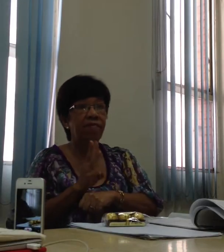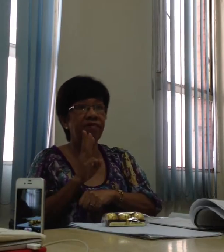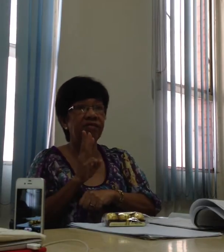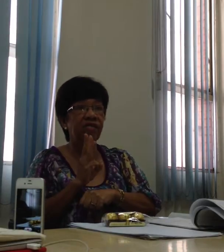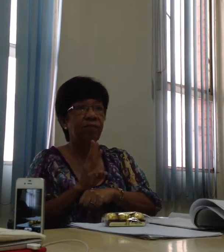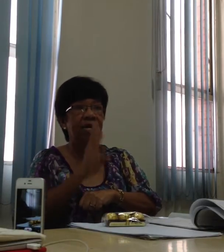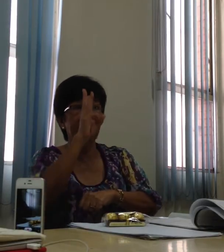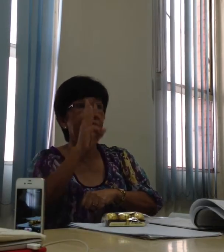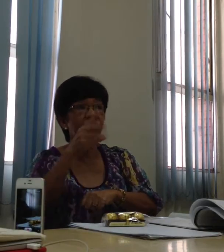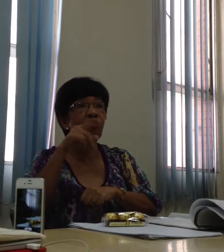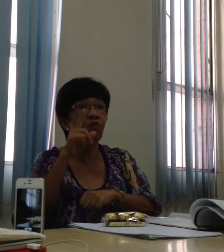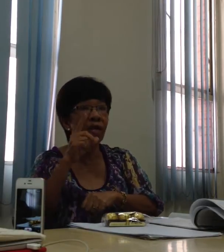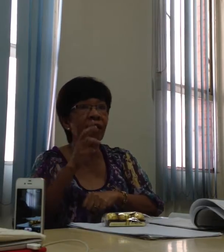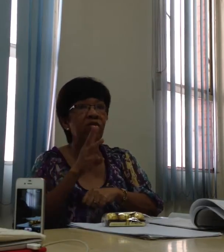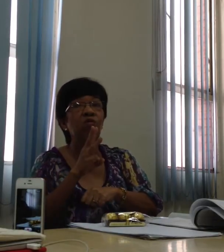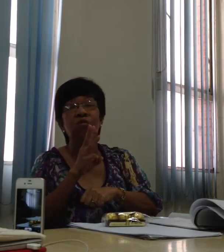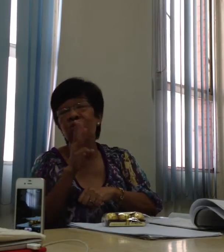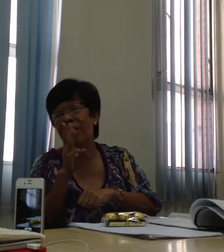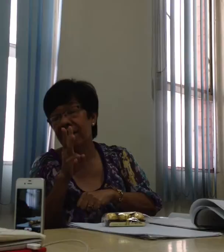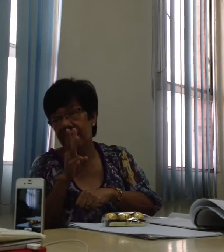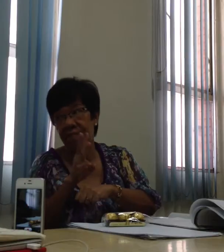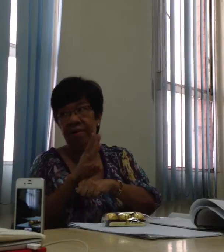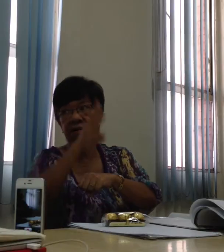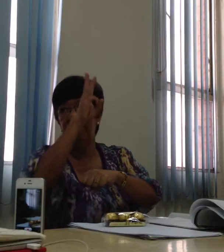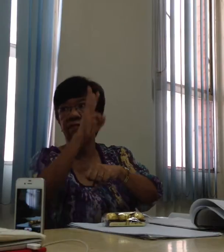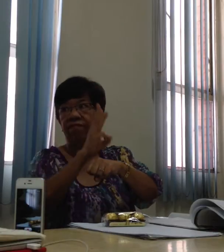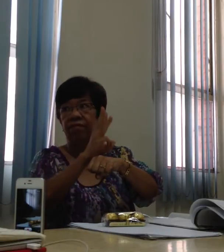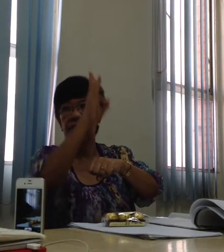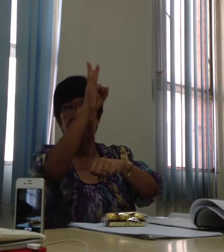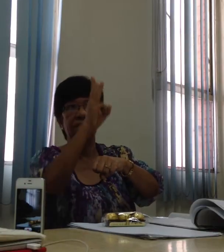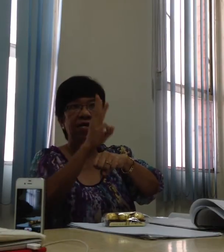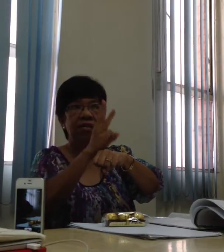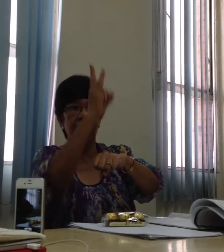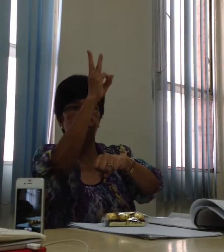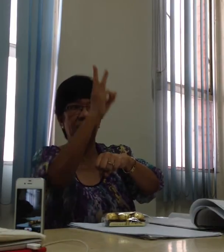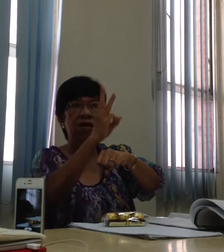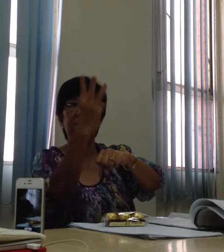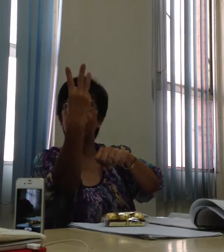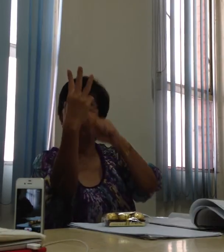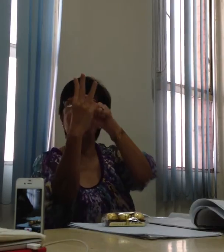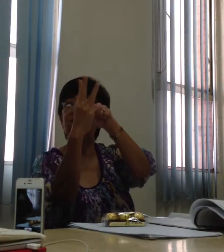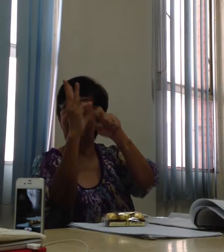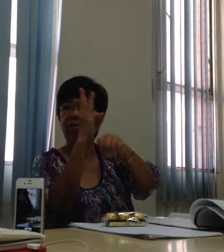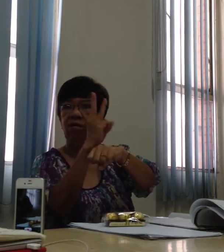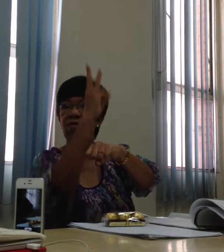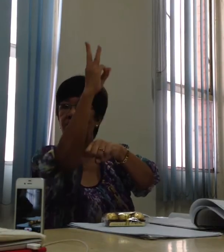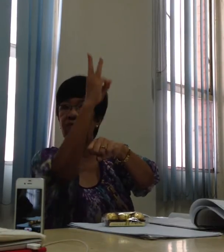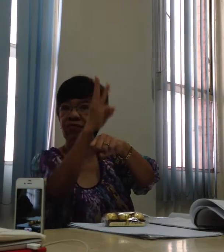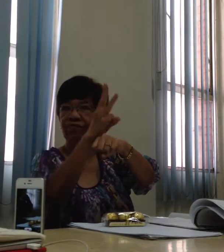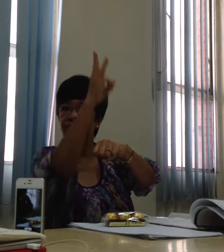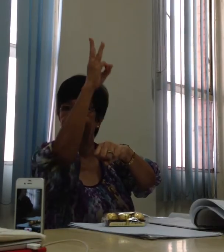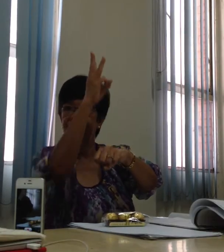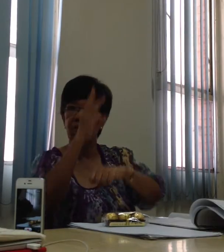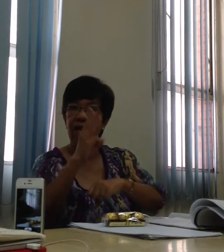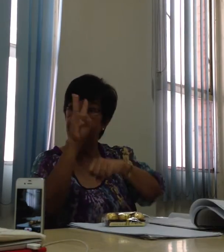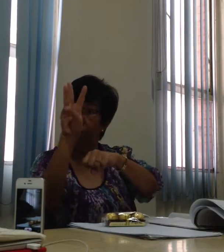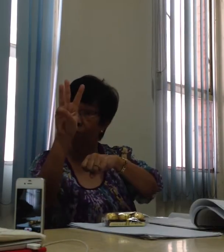just explaining so you do, so you can remember. Bakit ganun? That's water, W. Water. No. And